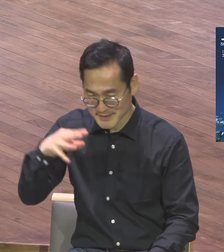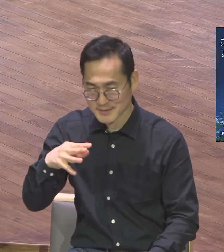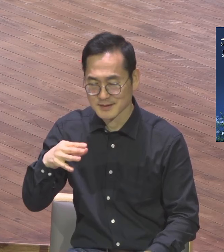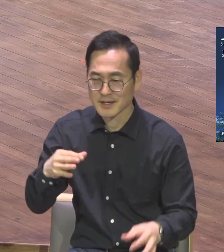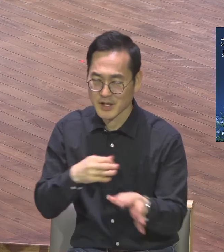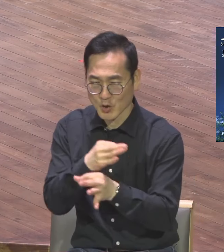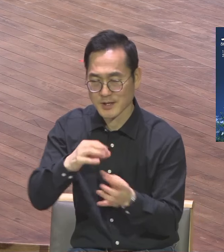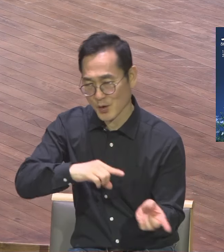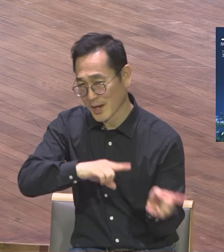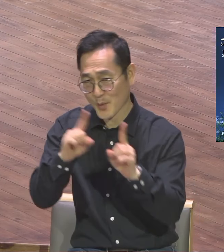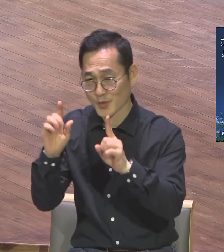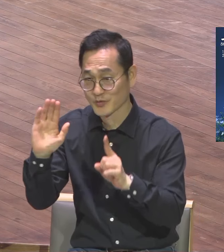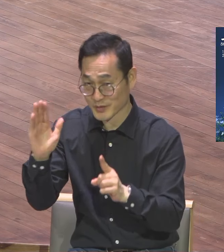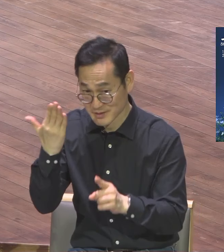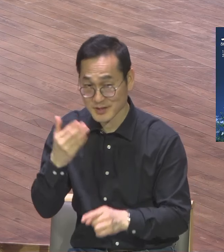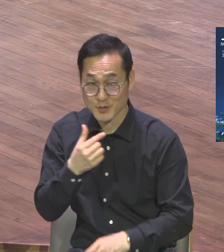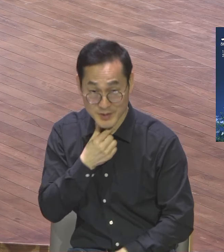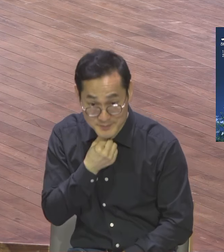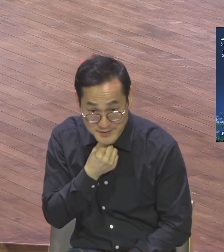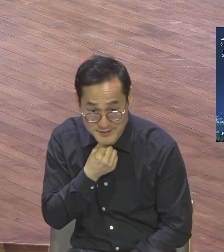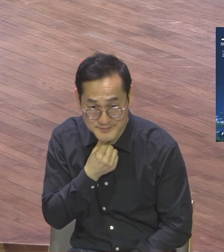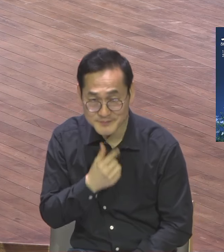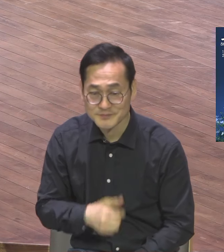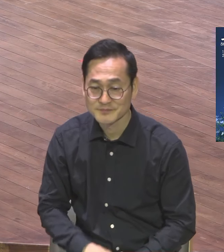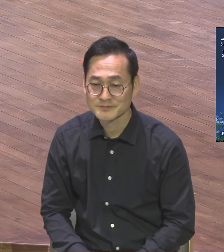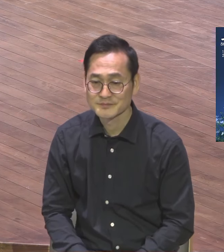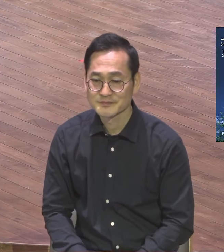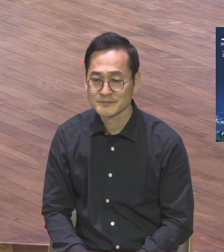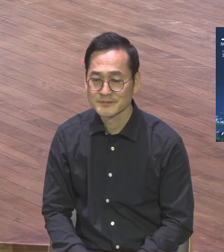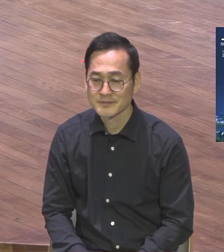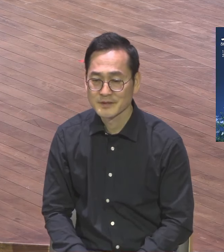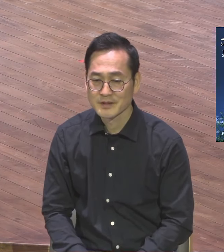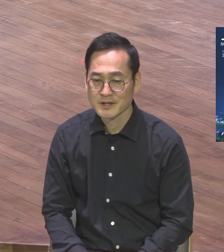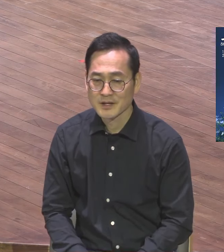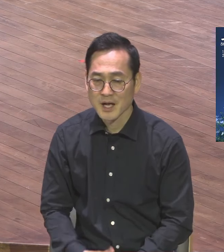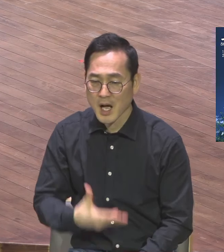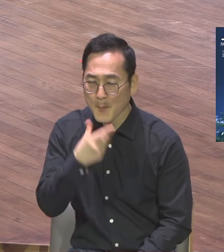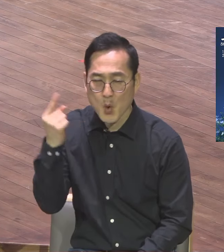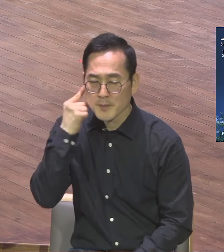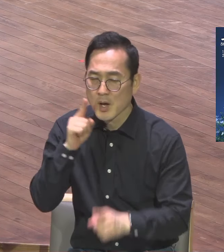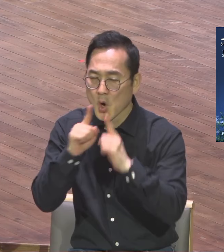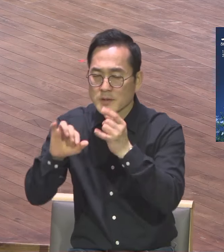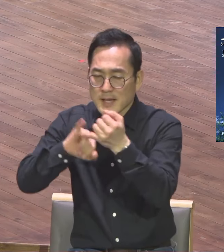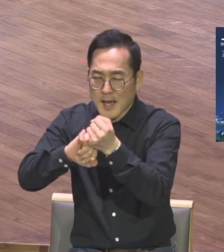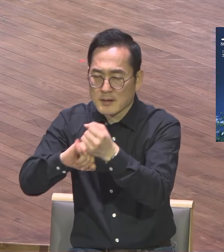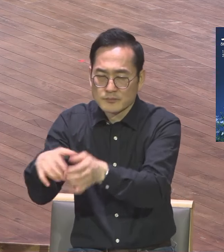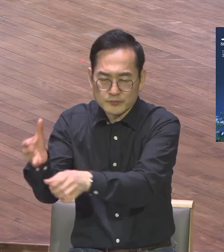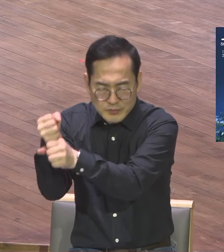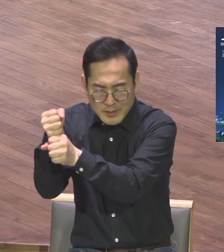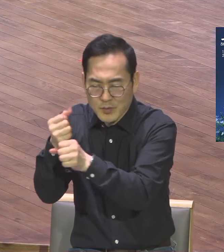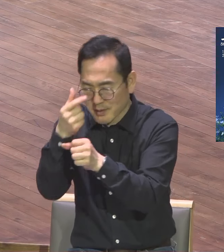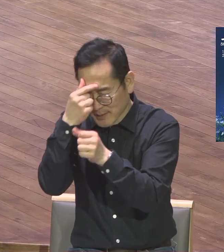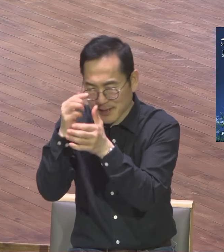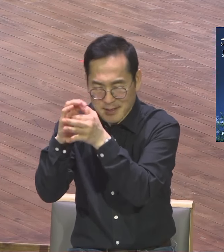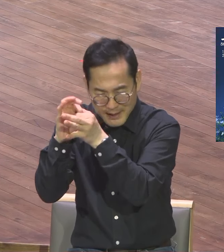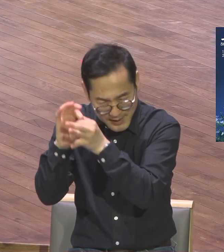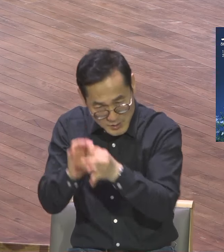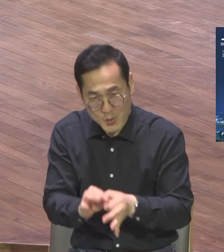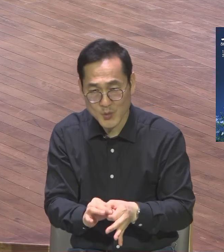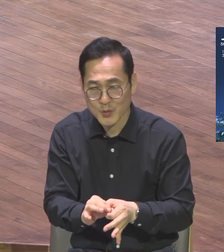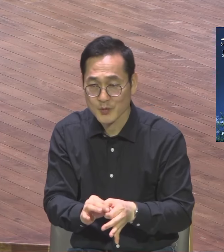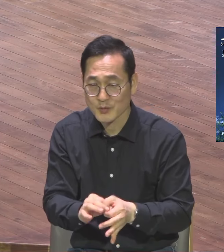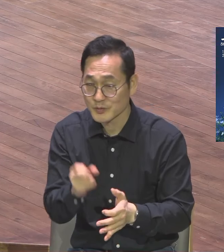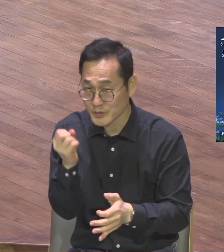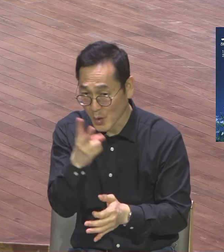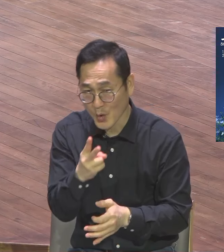바랍니다. 237 나라 오천조 복음화를 이 언약은 분명한 언약을 붙잡고 기도해 보세요. 그리고 삶의